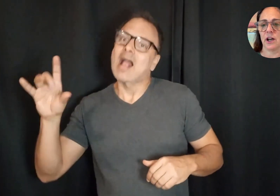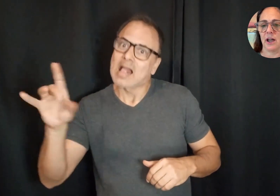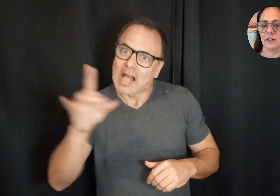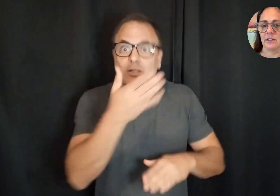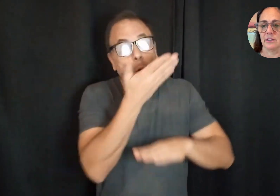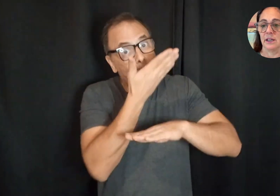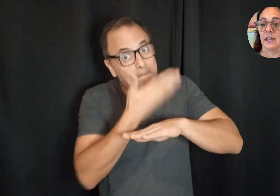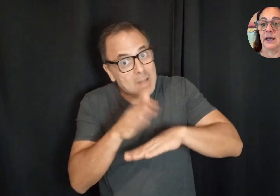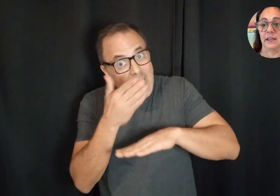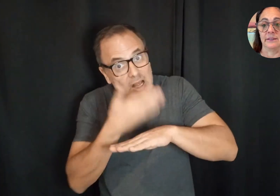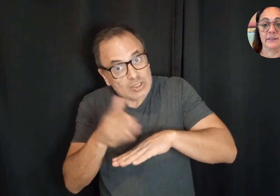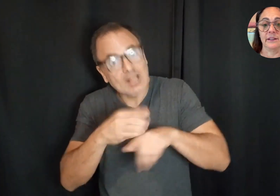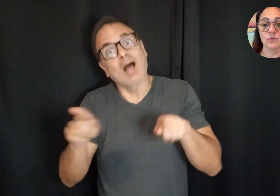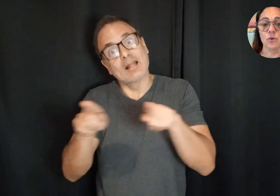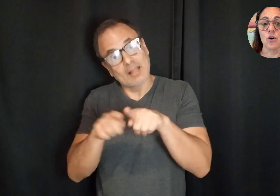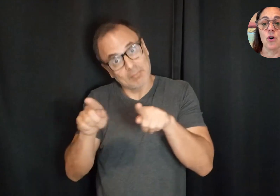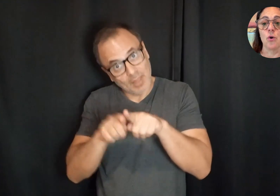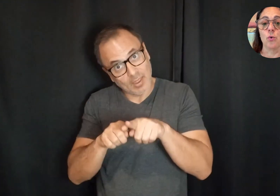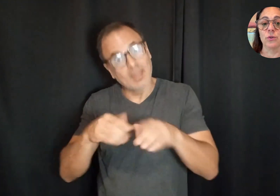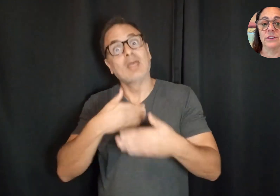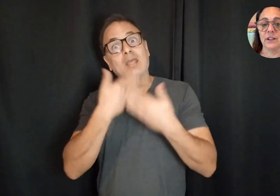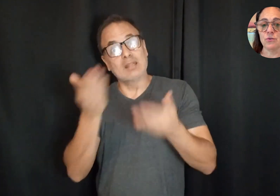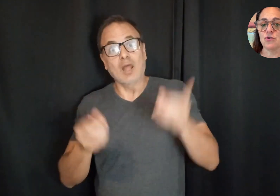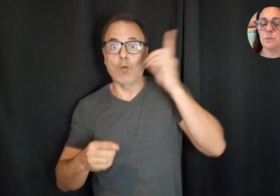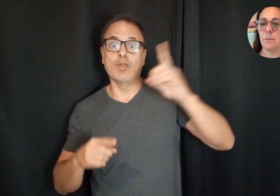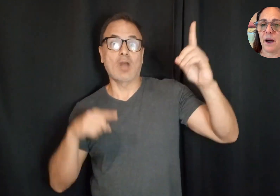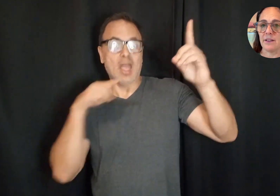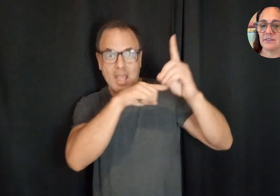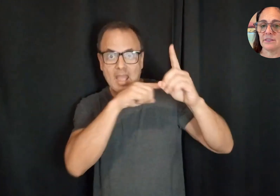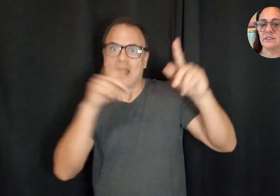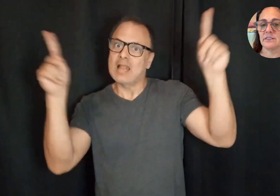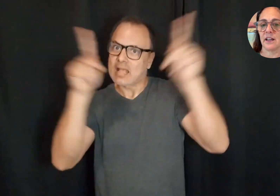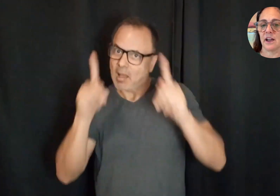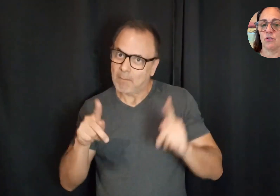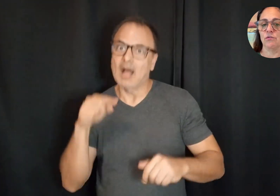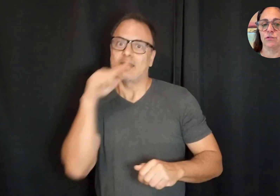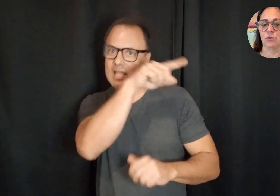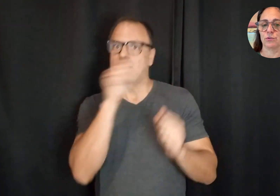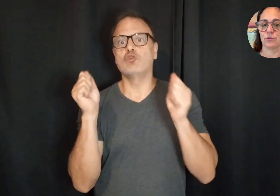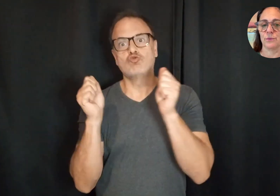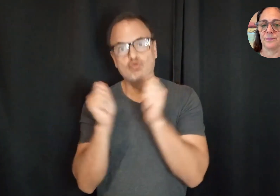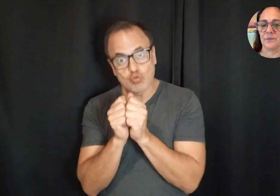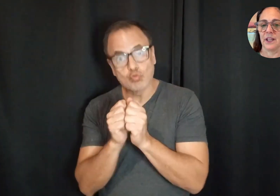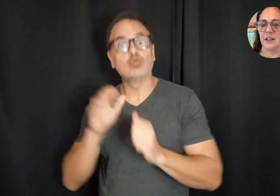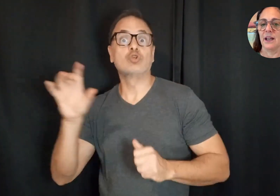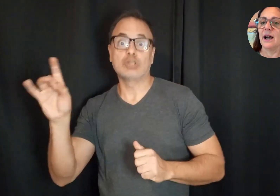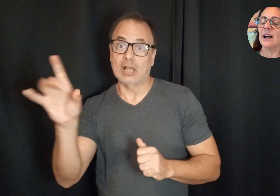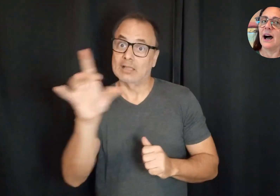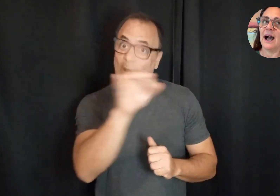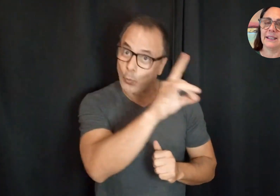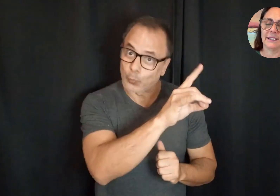praticai. Então, o Deus de paz estará convosco.